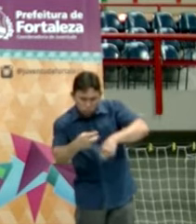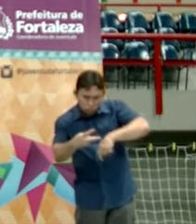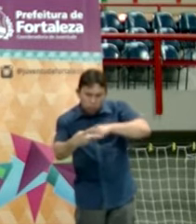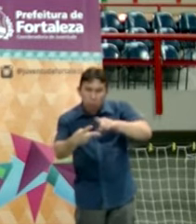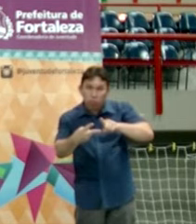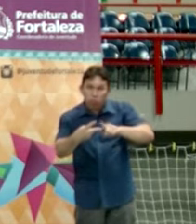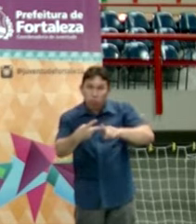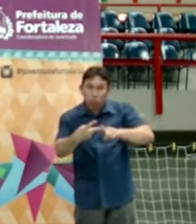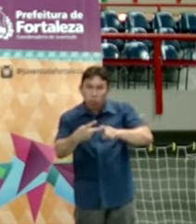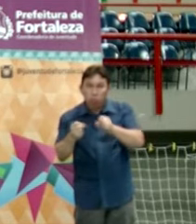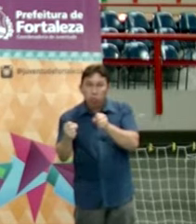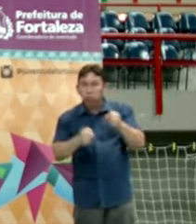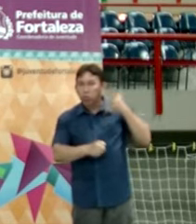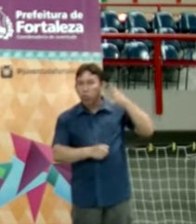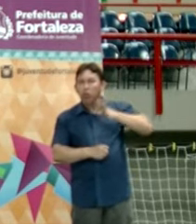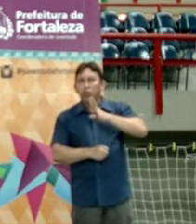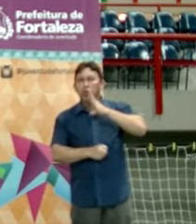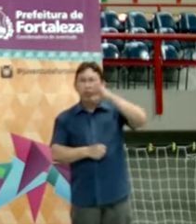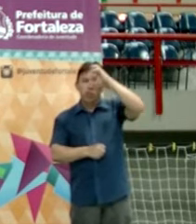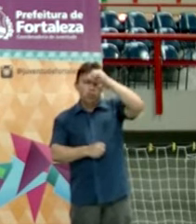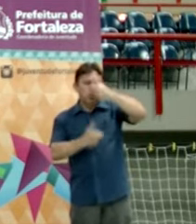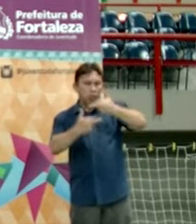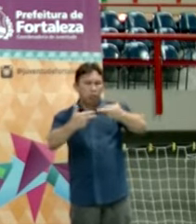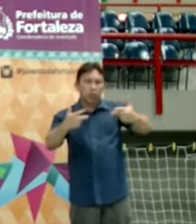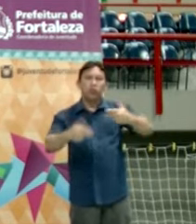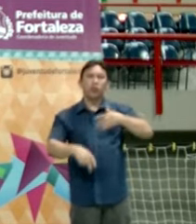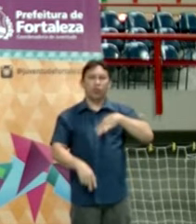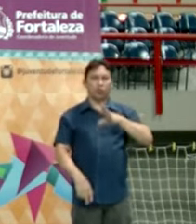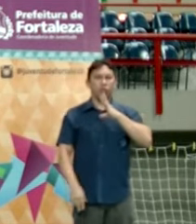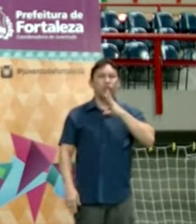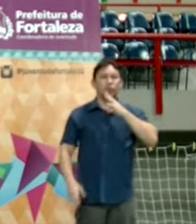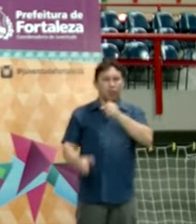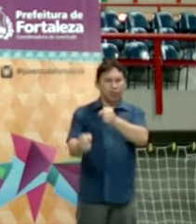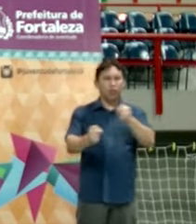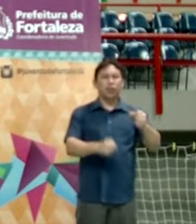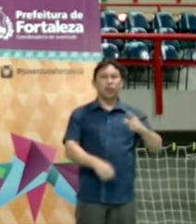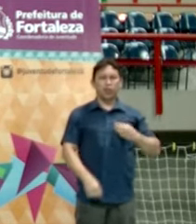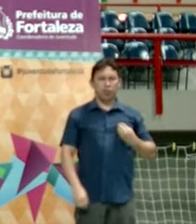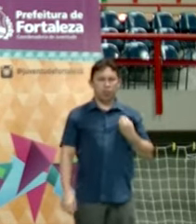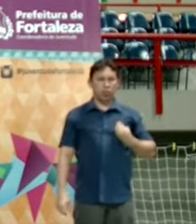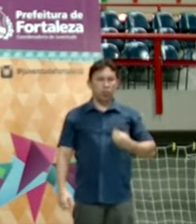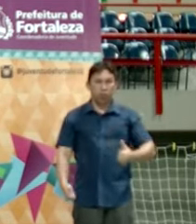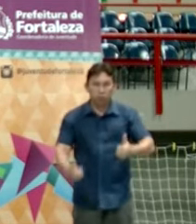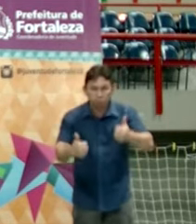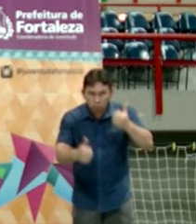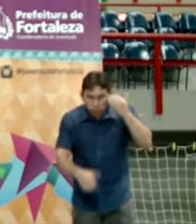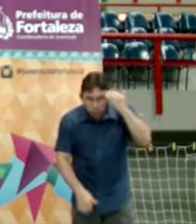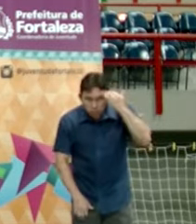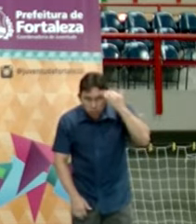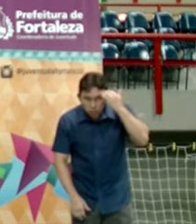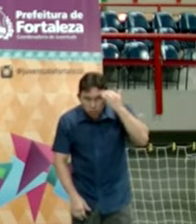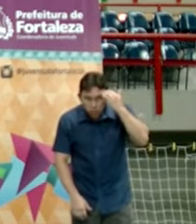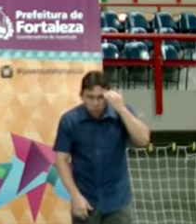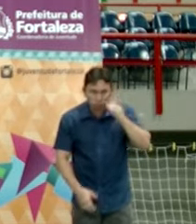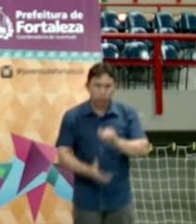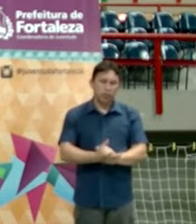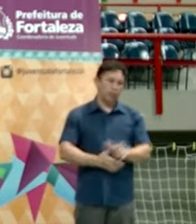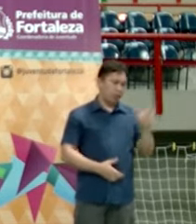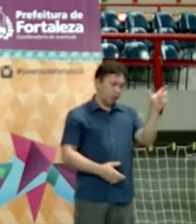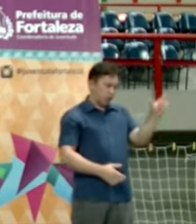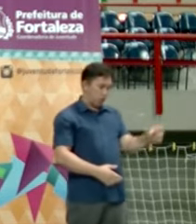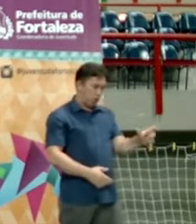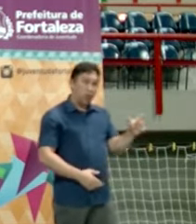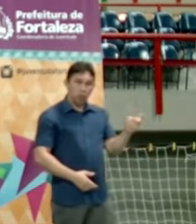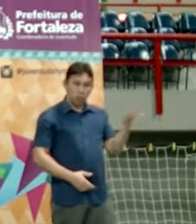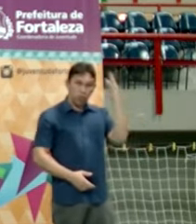principalmente aqueles que tinham o conhecimento. Os que têm conhecimento têm poder. Beleza? Então, pessoal, o nosso amigo